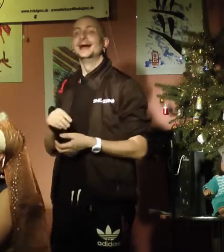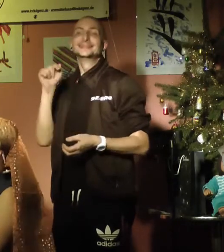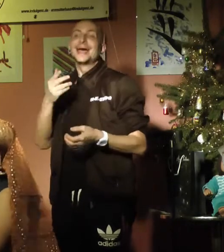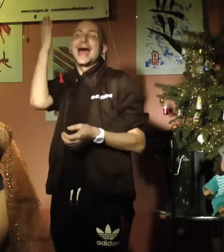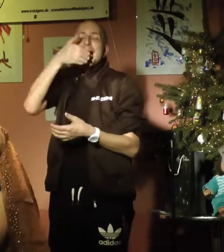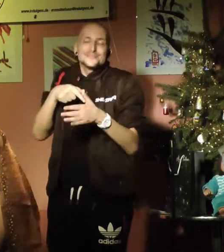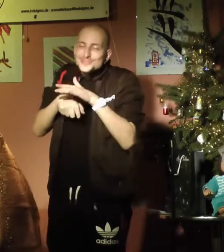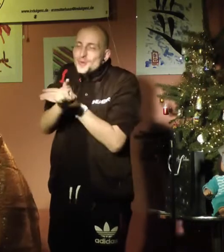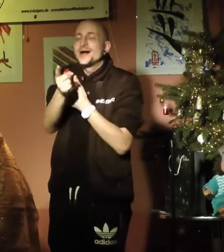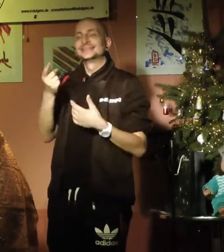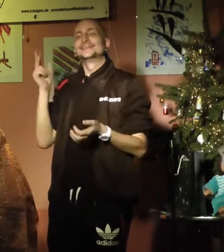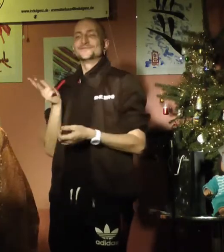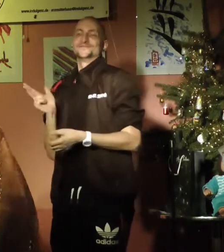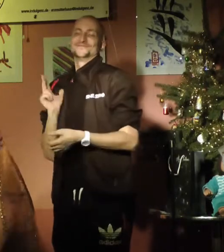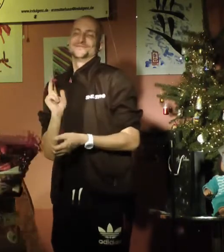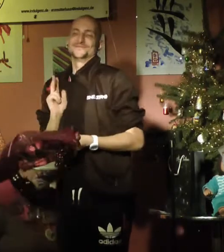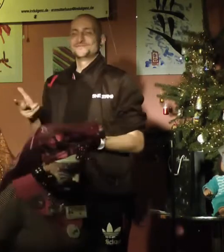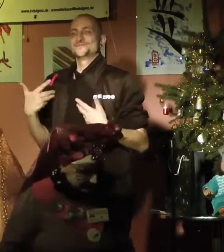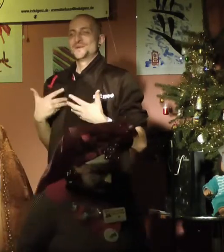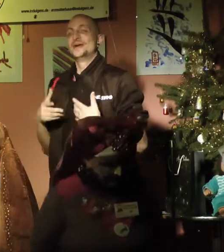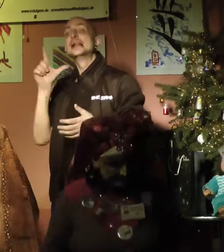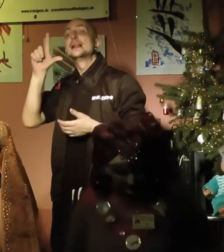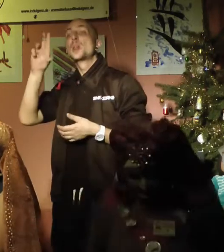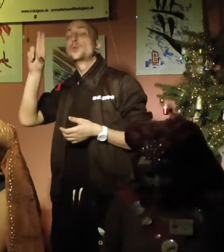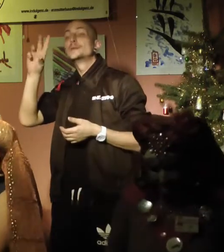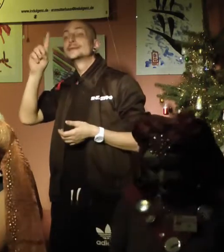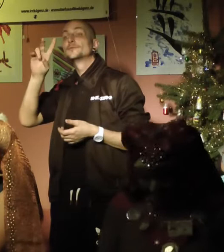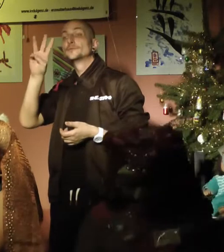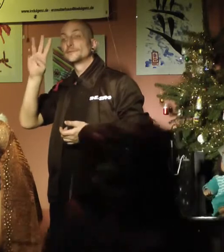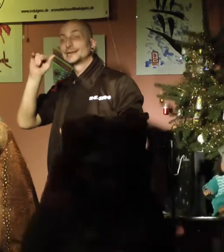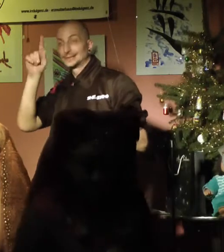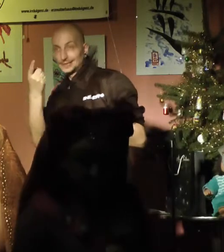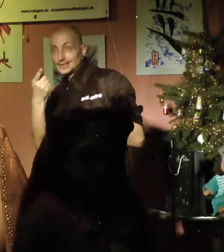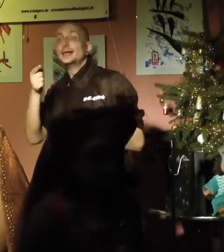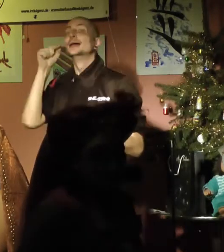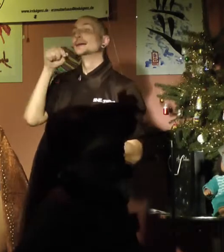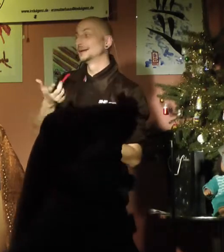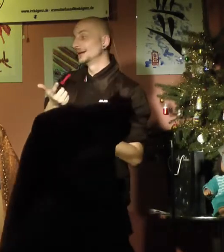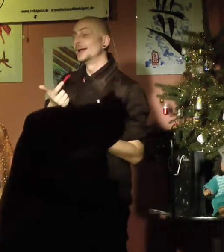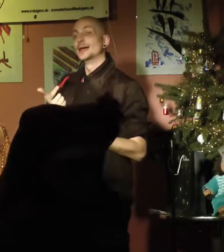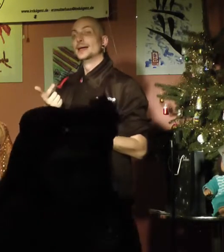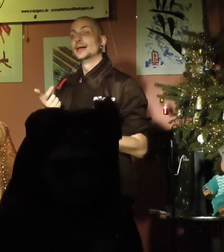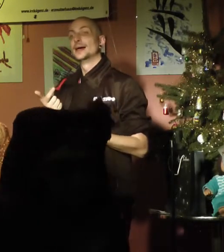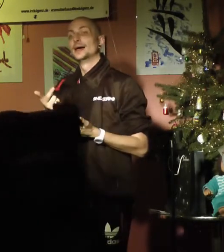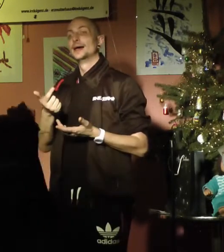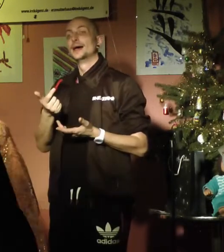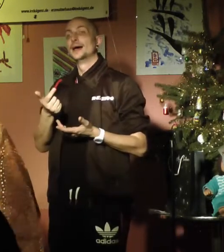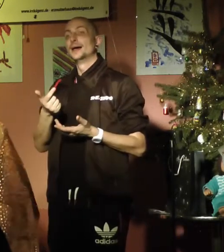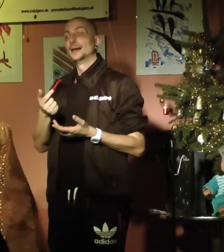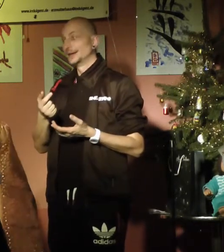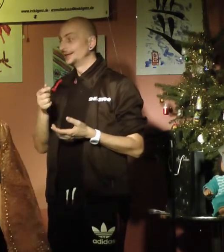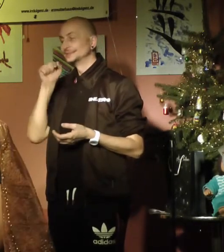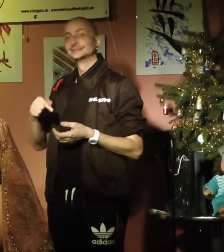Ah, wie heißt du denn? Ludwig. Ludwig, Ludwig, darf ich dich? Da hast du den ganzen Abend drauf. Hoppe,